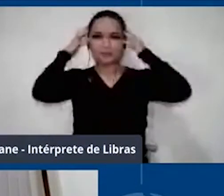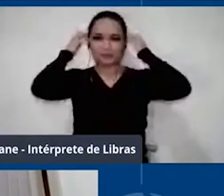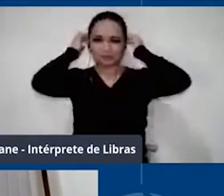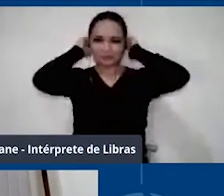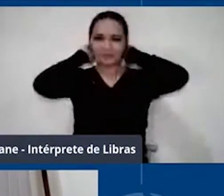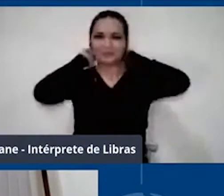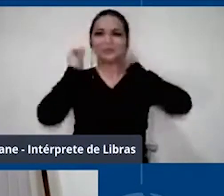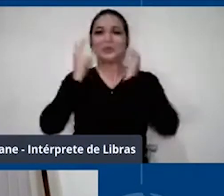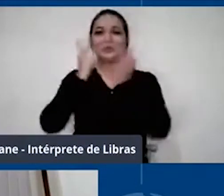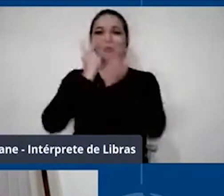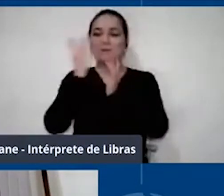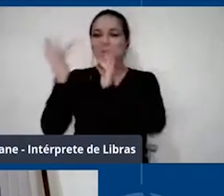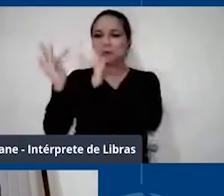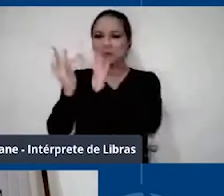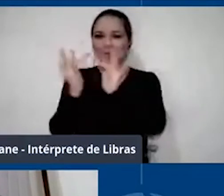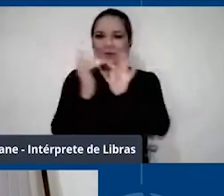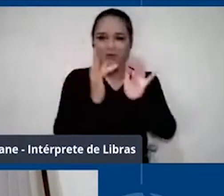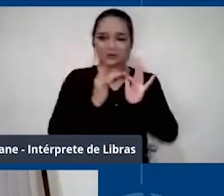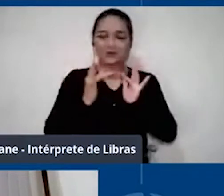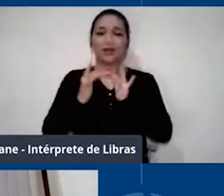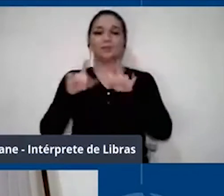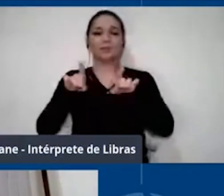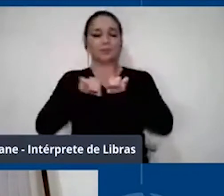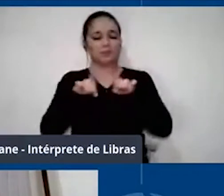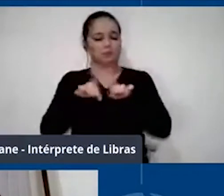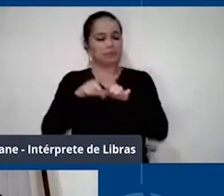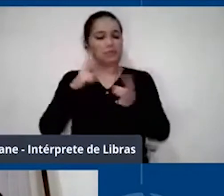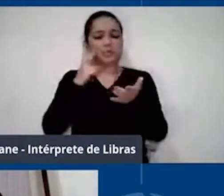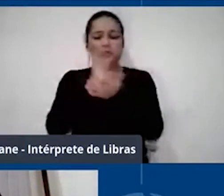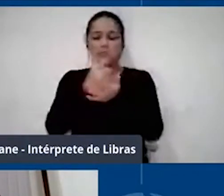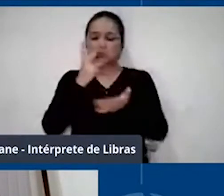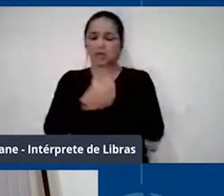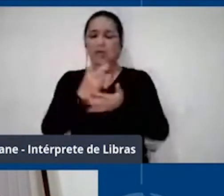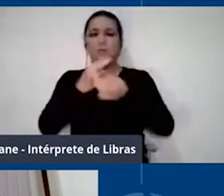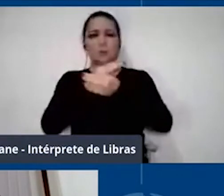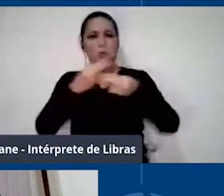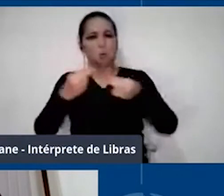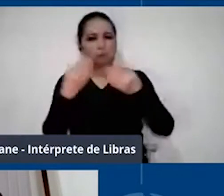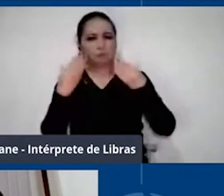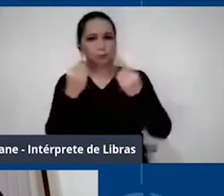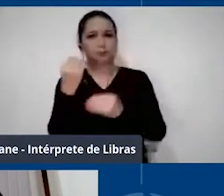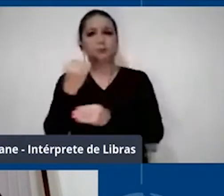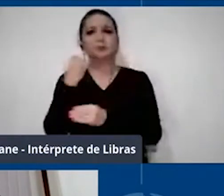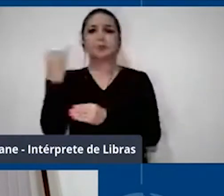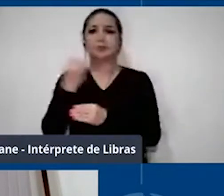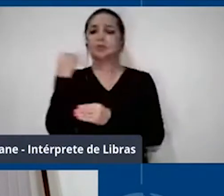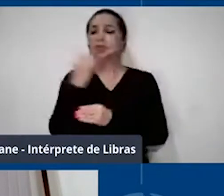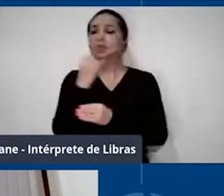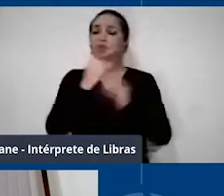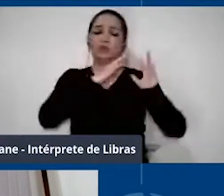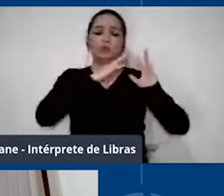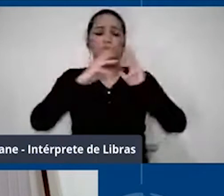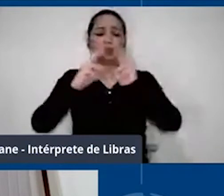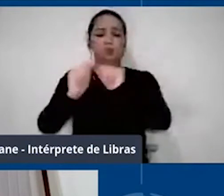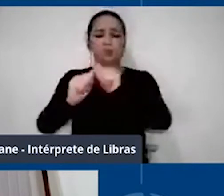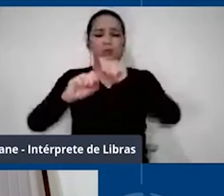a senhora, sempre muito atualizada, com uma pauta muito relevante para todos os empresários do Rio Grande do